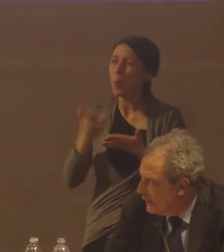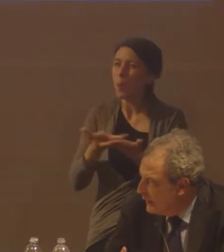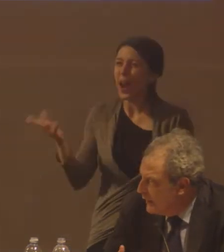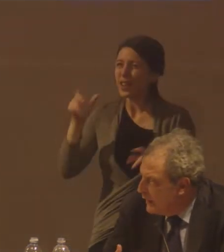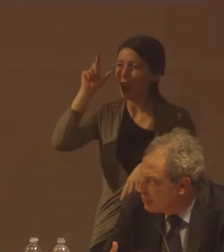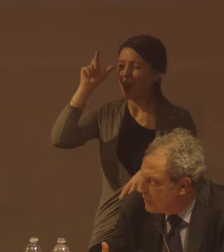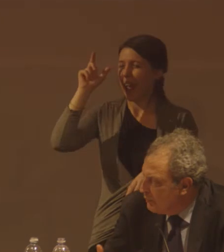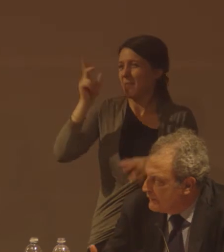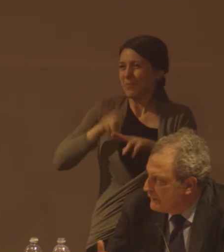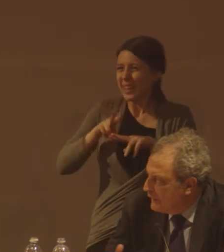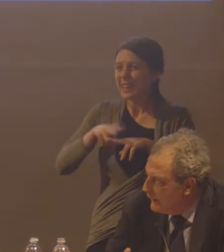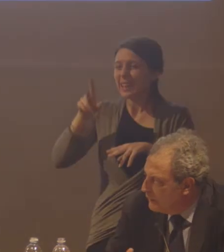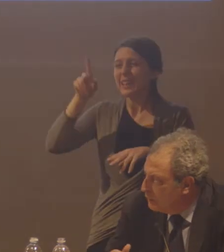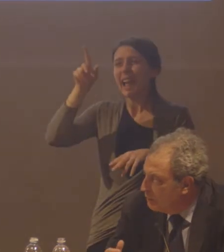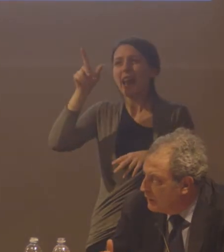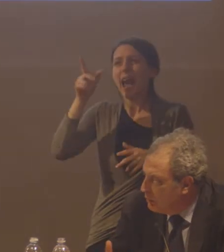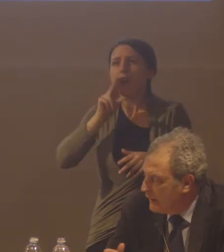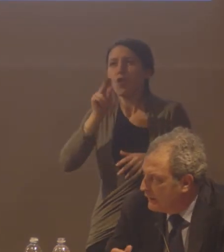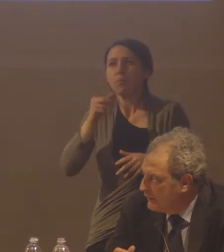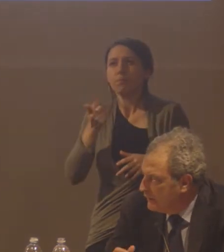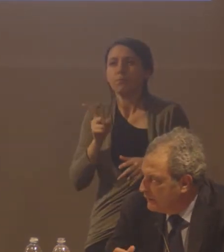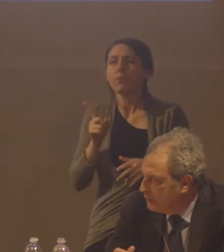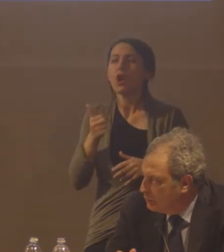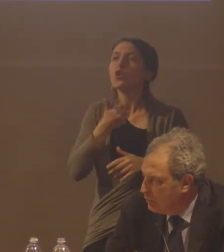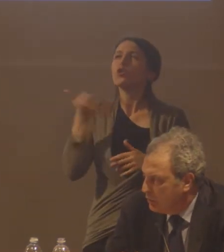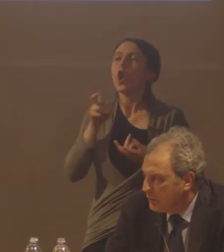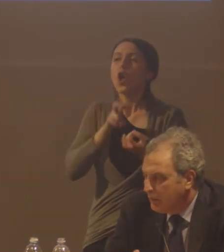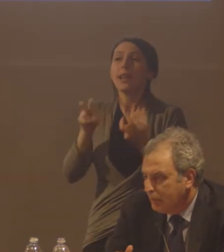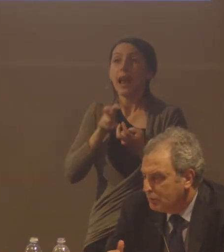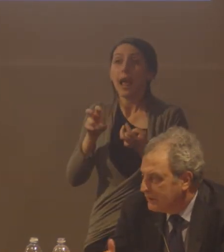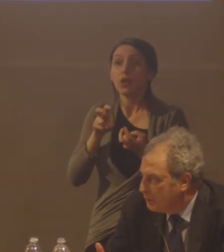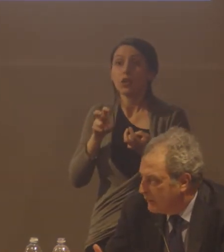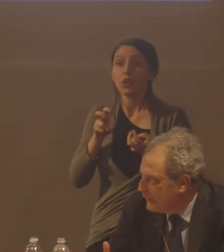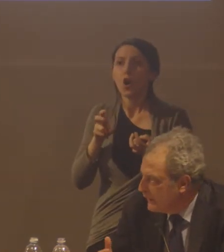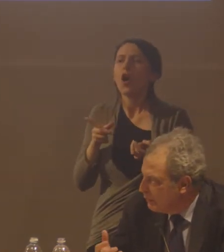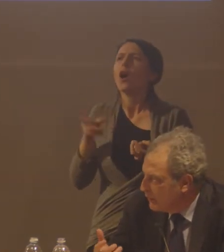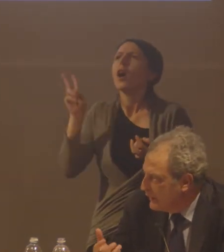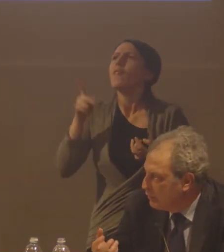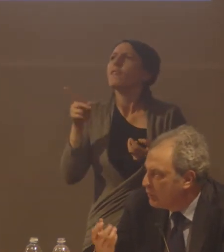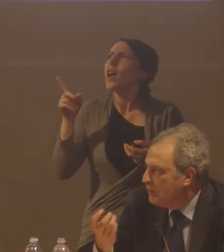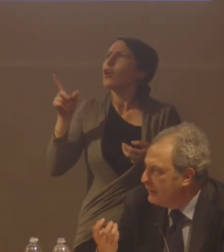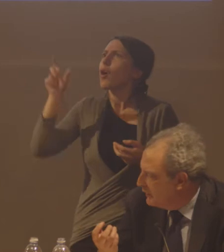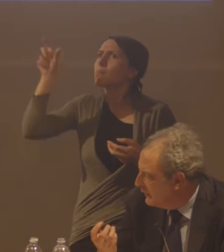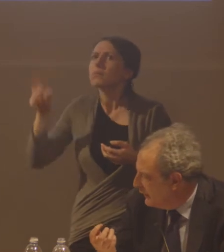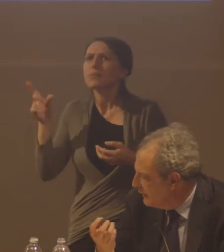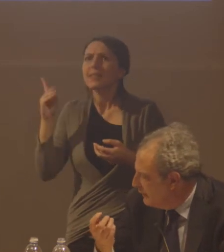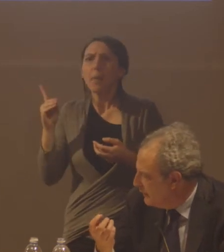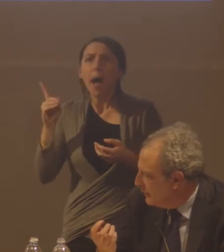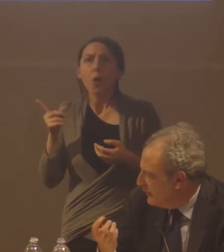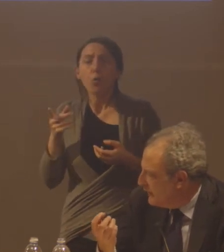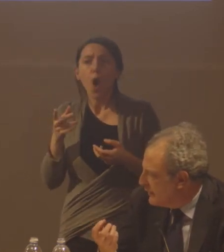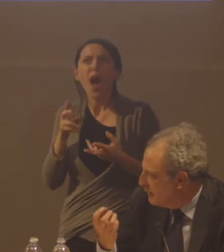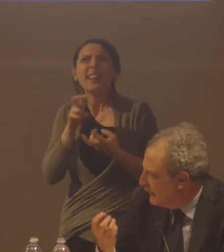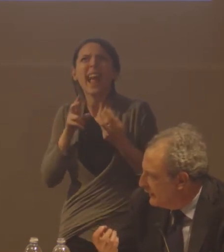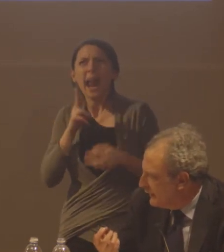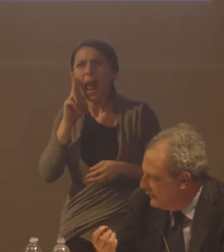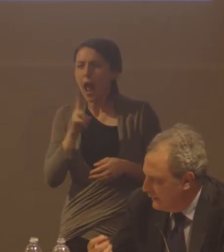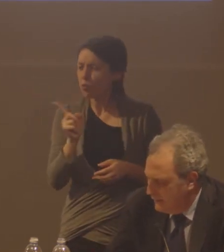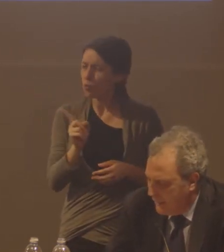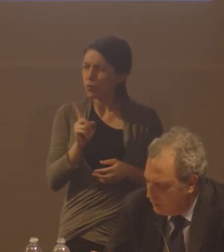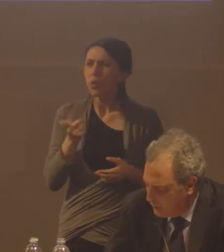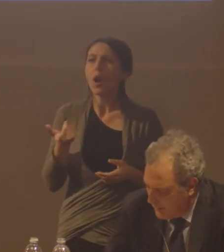esprimeva esclusivamente in dialetto, per il quale Tullio non ha mai avuto antipatia, però è chiaro che un limite è